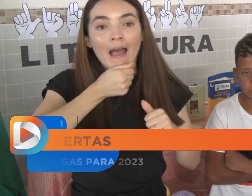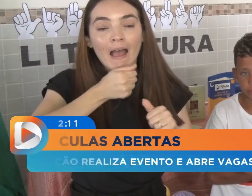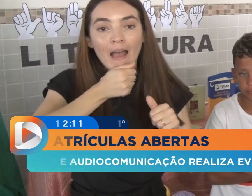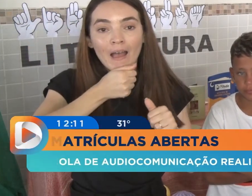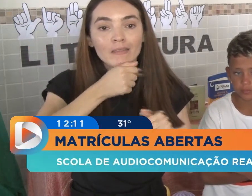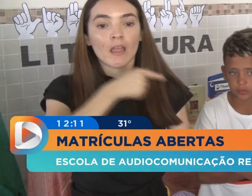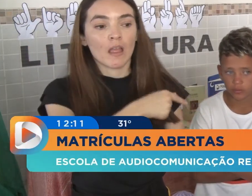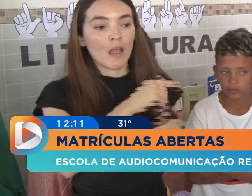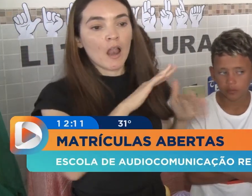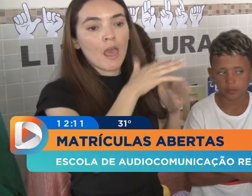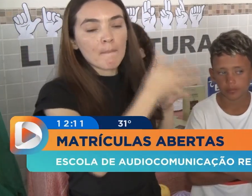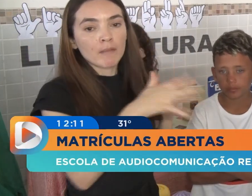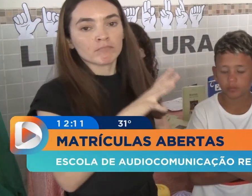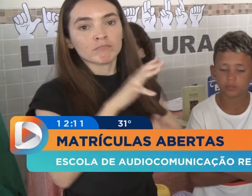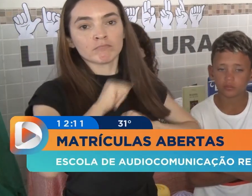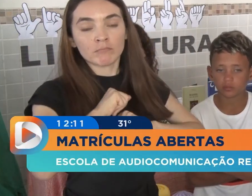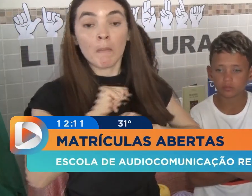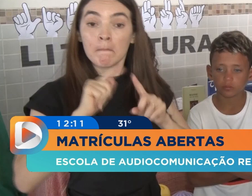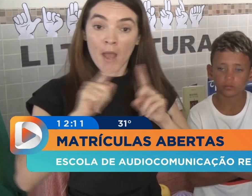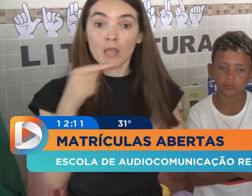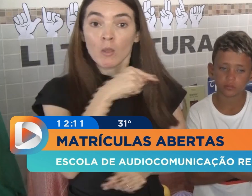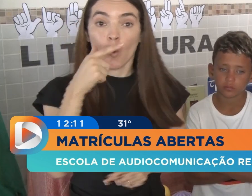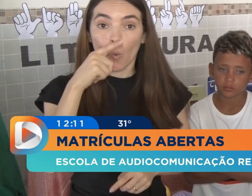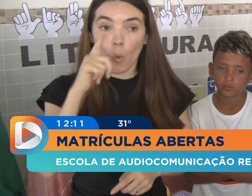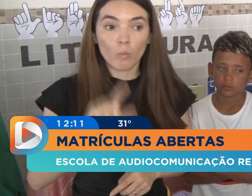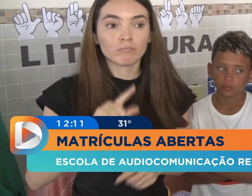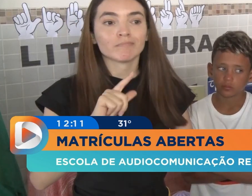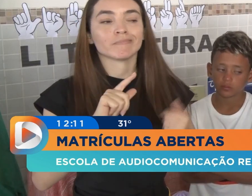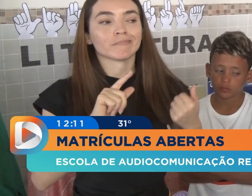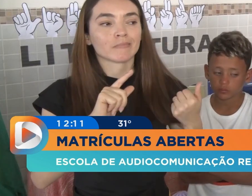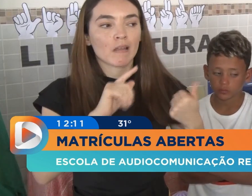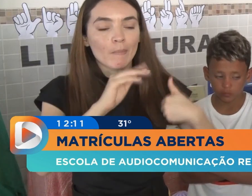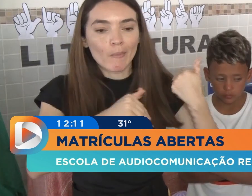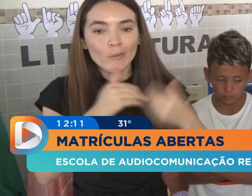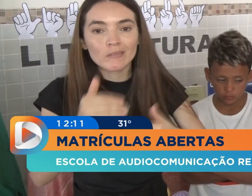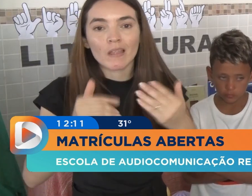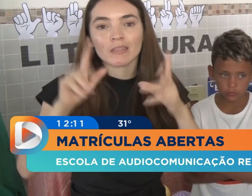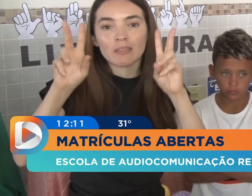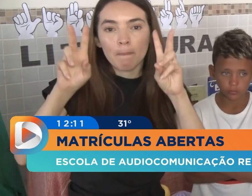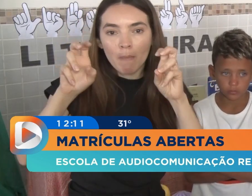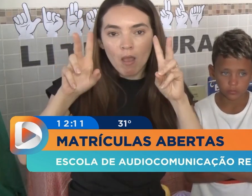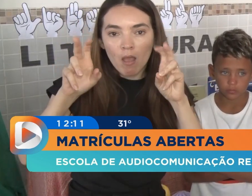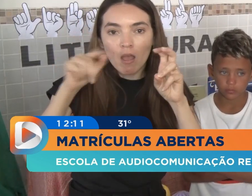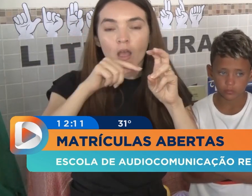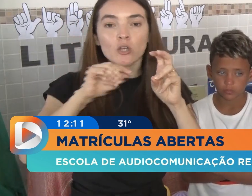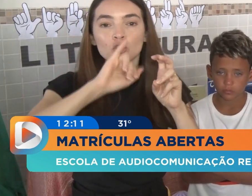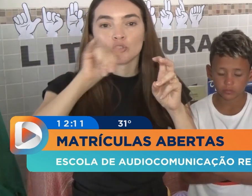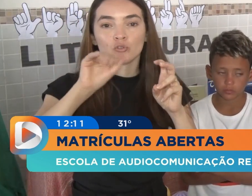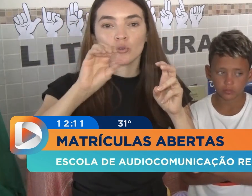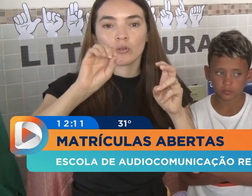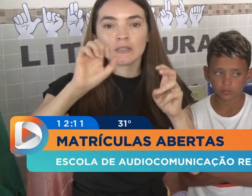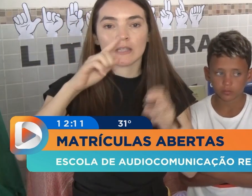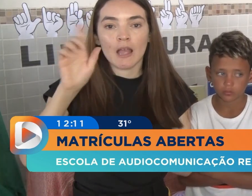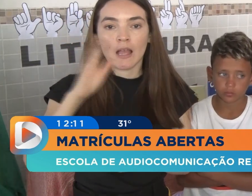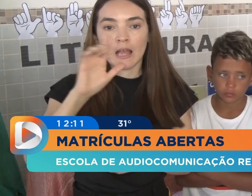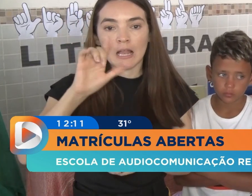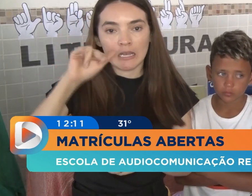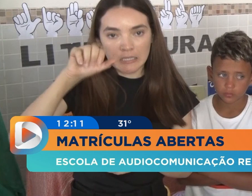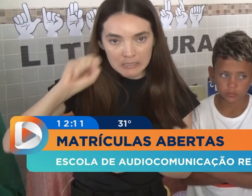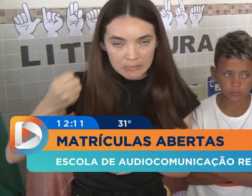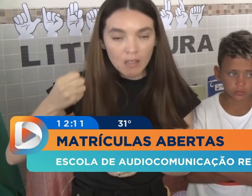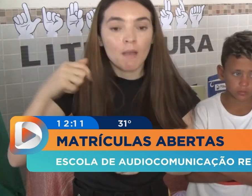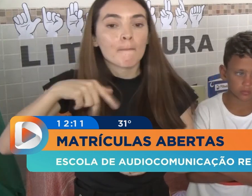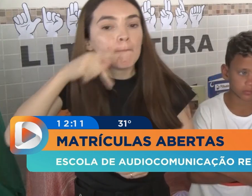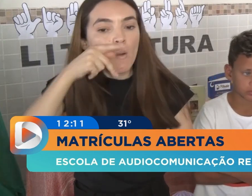aquisição da língua de sinais, e ele conseguiu, né, em meio, né, ao tema José Lins do Rego, paraibano como eu,